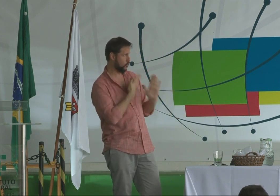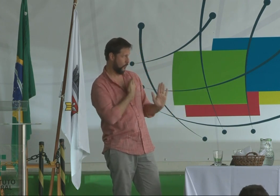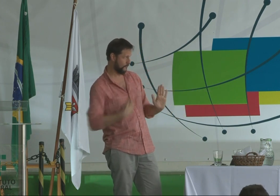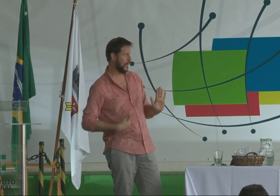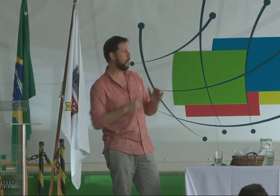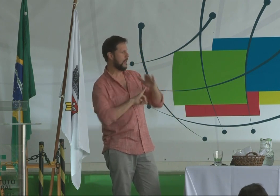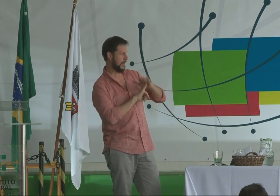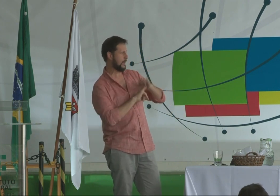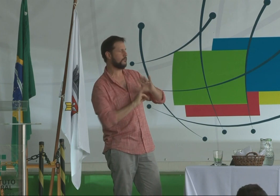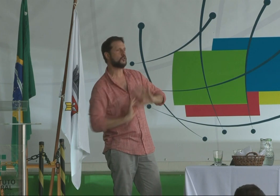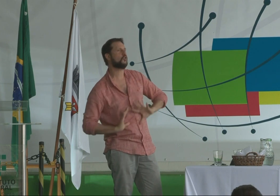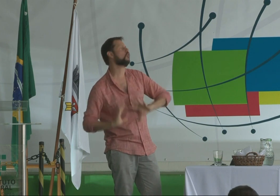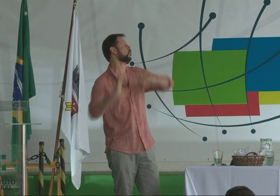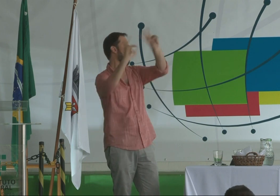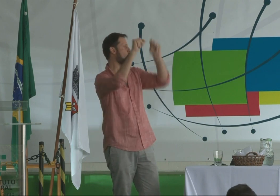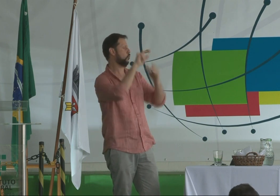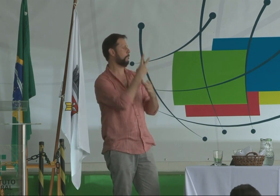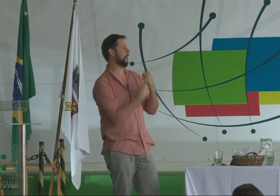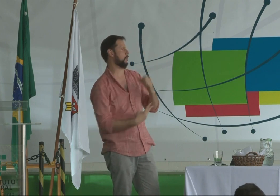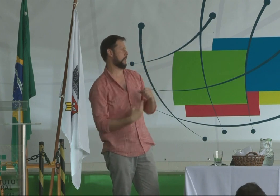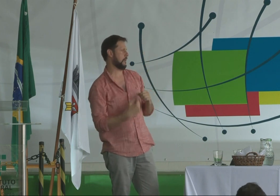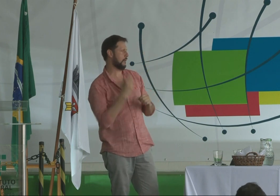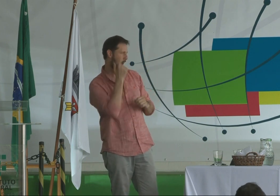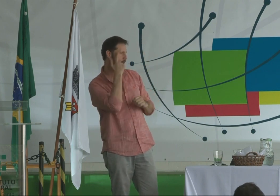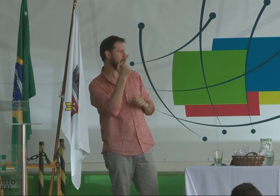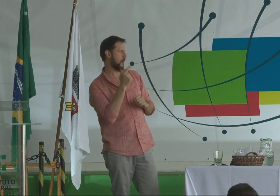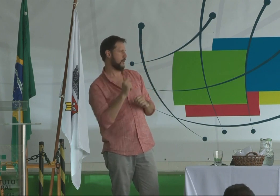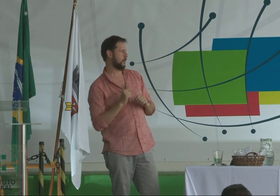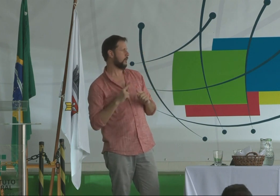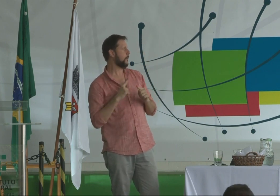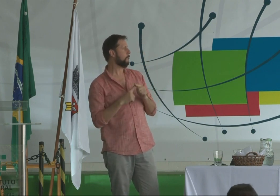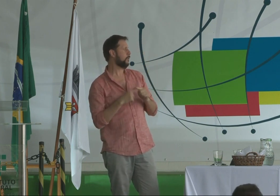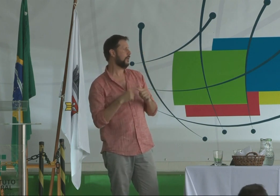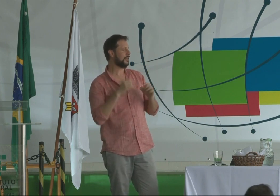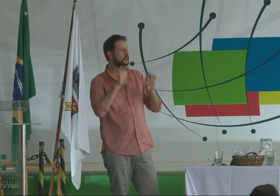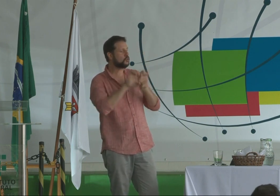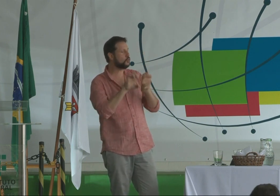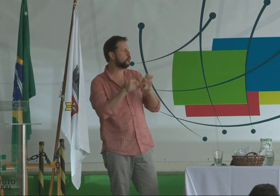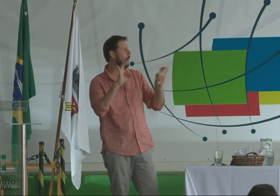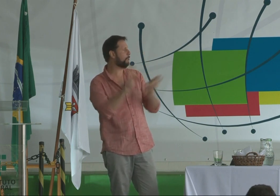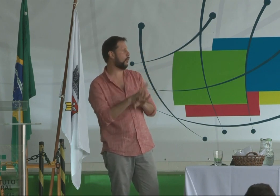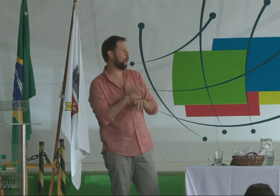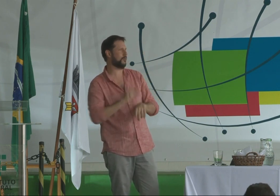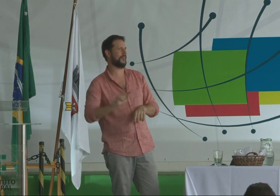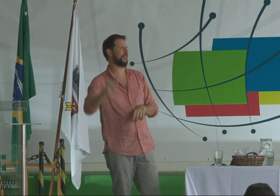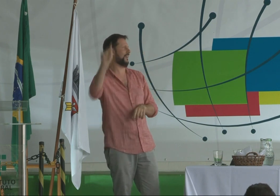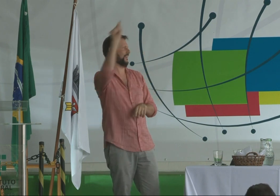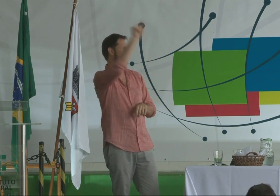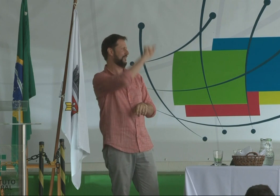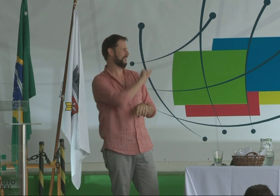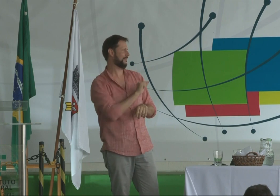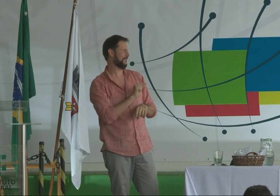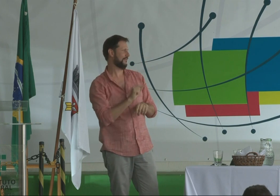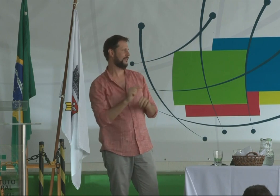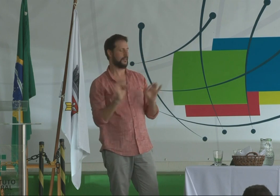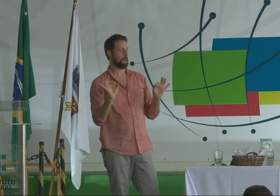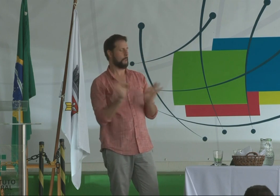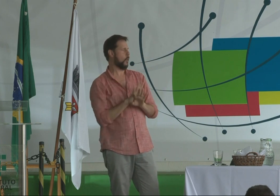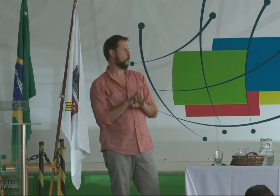isso, a gente apresenta também, lá no governo federal, que também, essa questão que liga a tela aos institutos também,